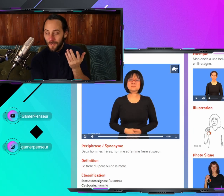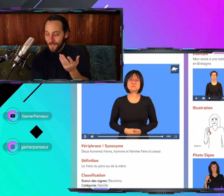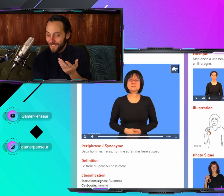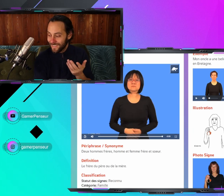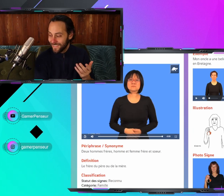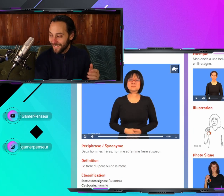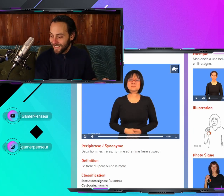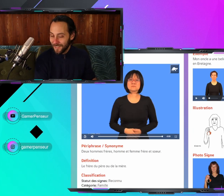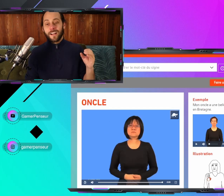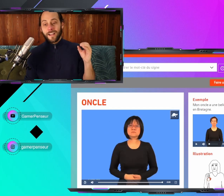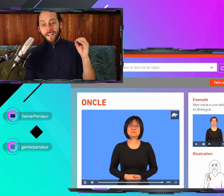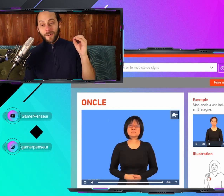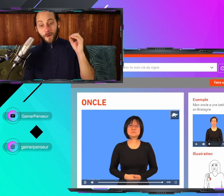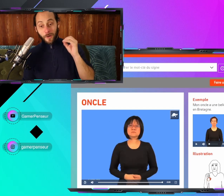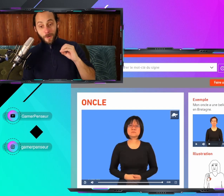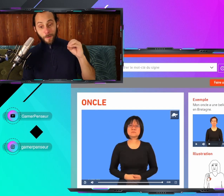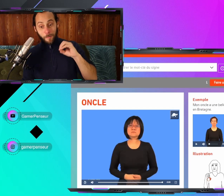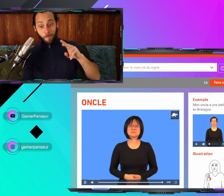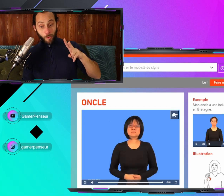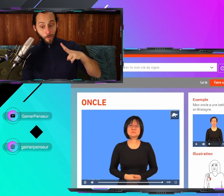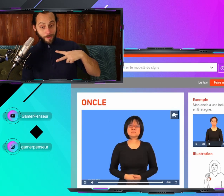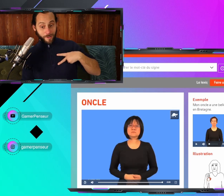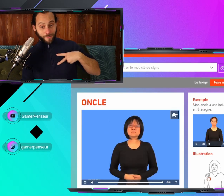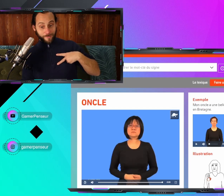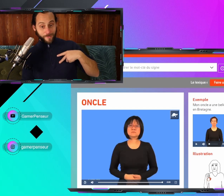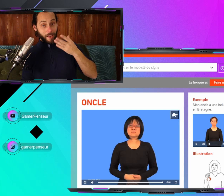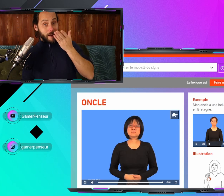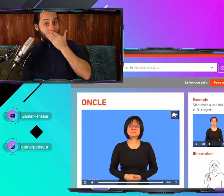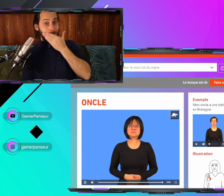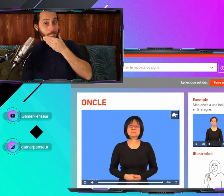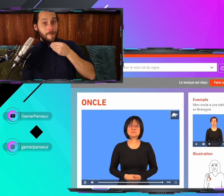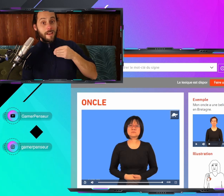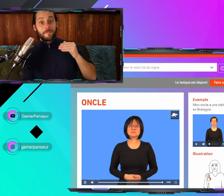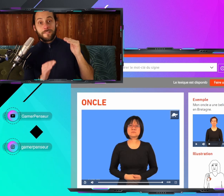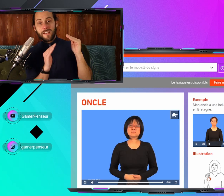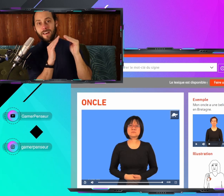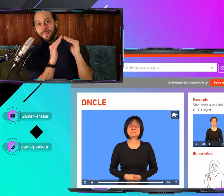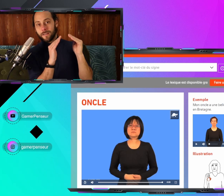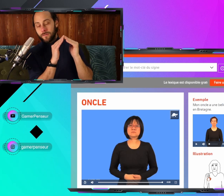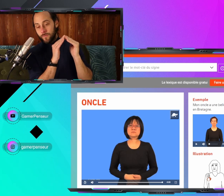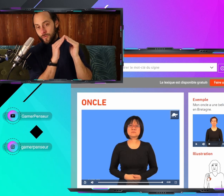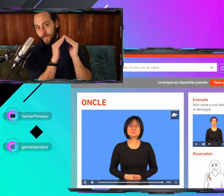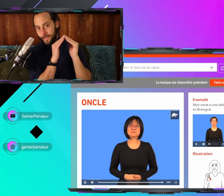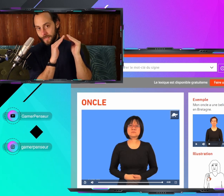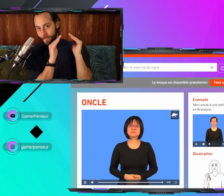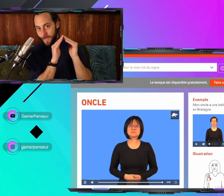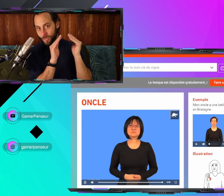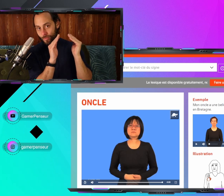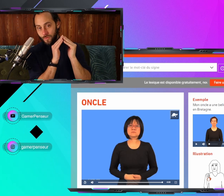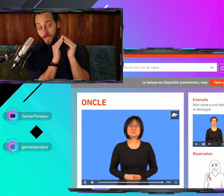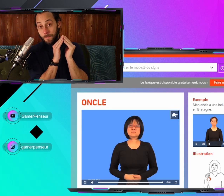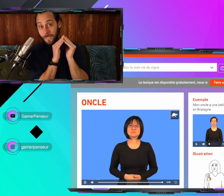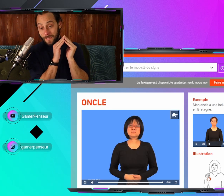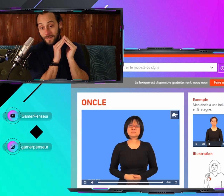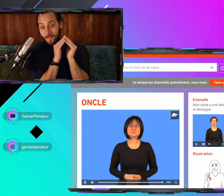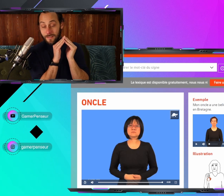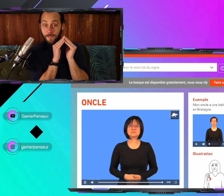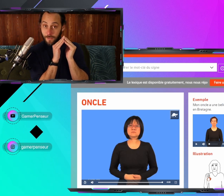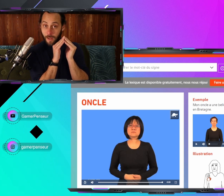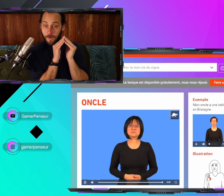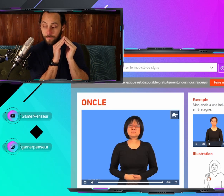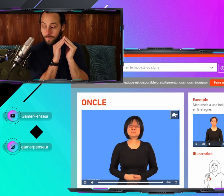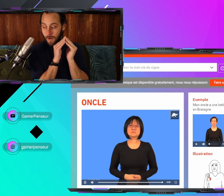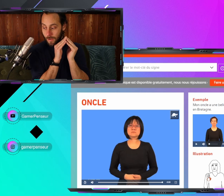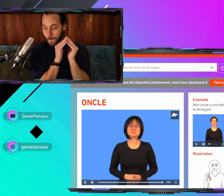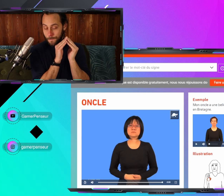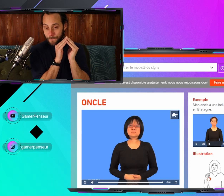Normalement. Alors, mon oncle a une belle villa. Alors, moi, je connais le signe maison. Je sais pas s'il y a un signe